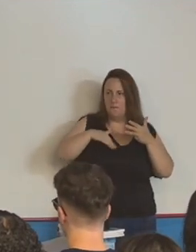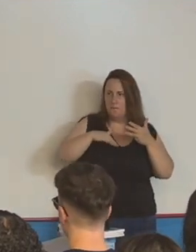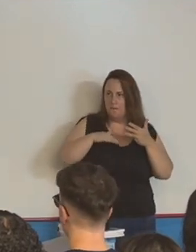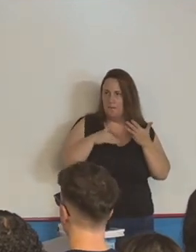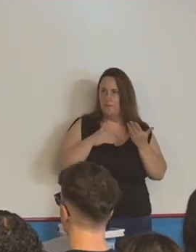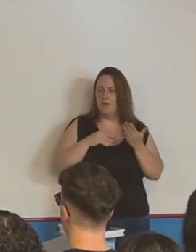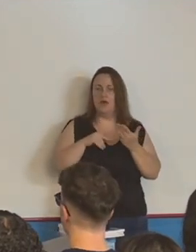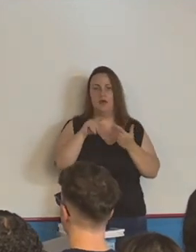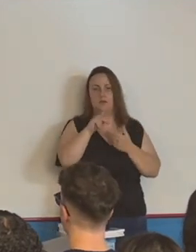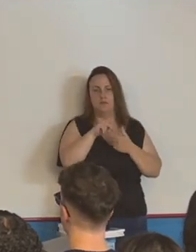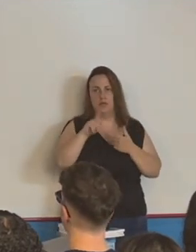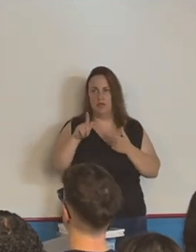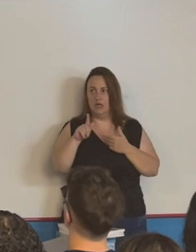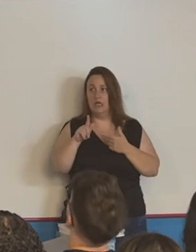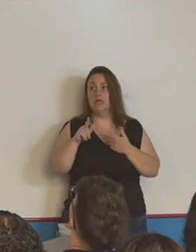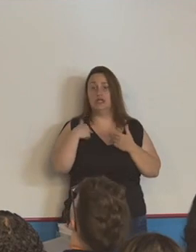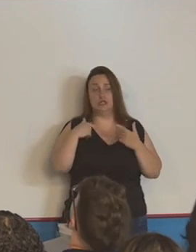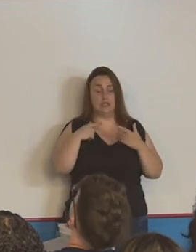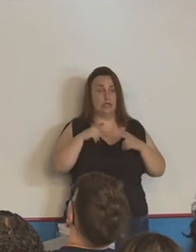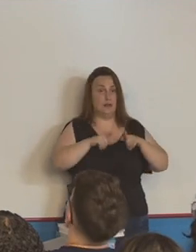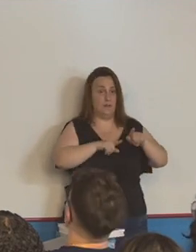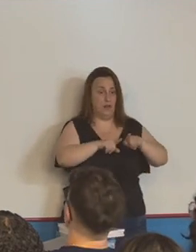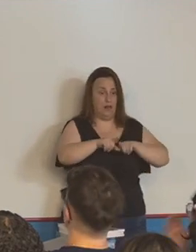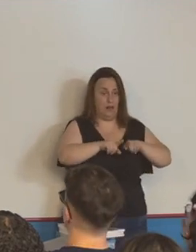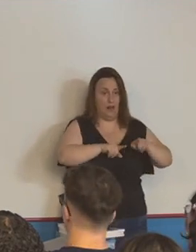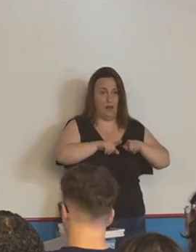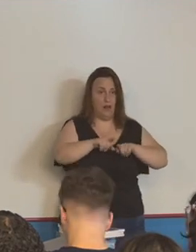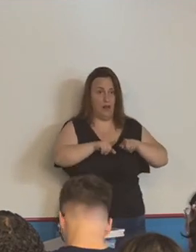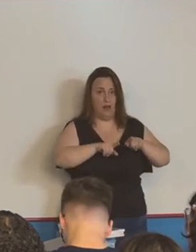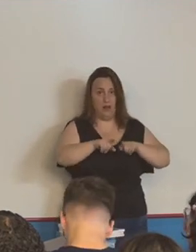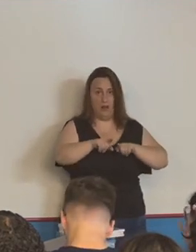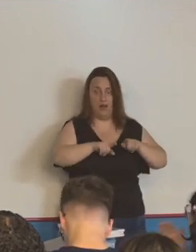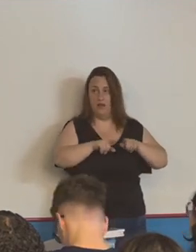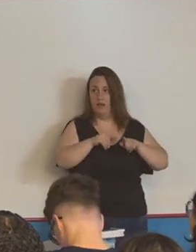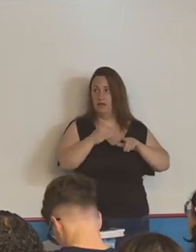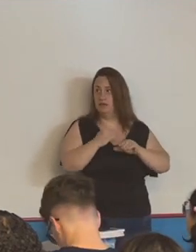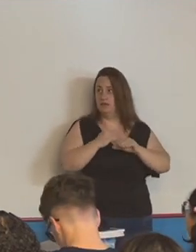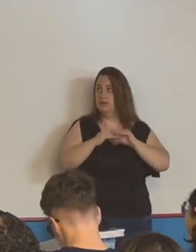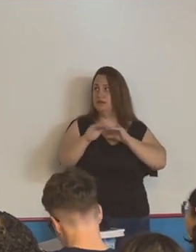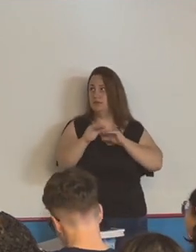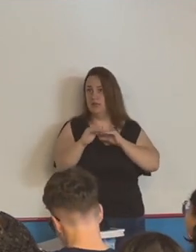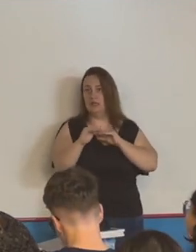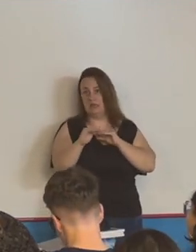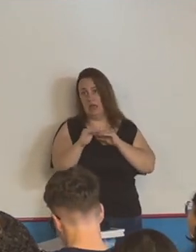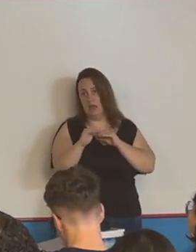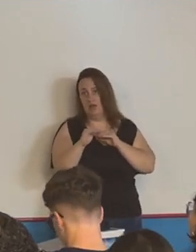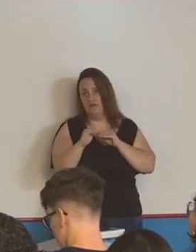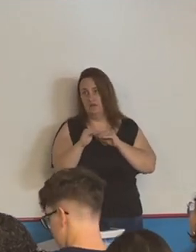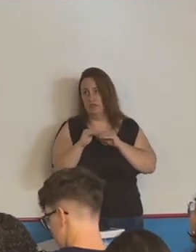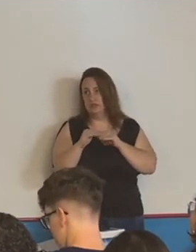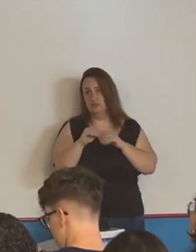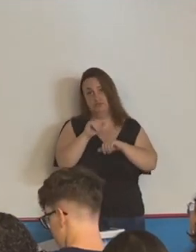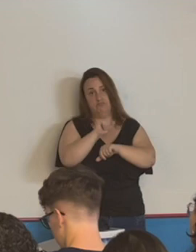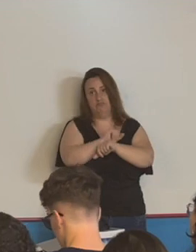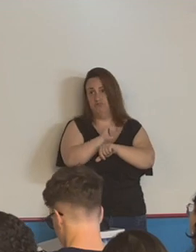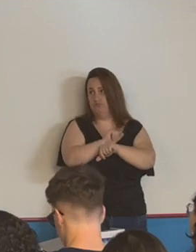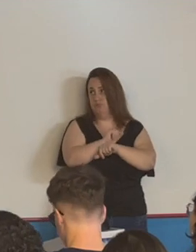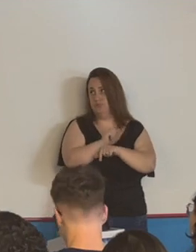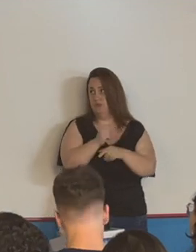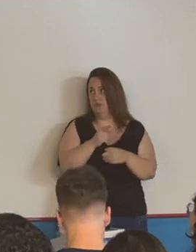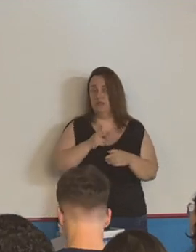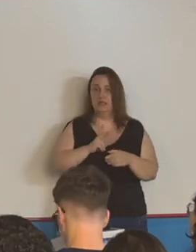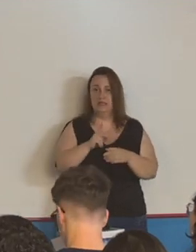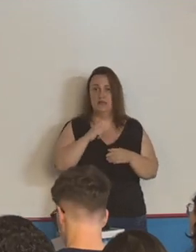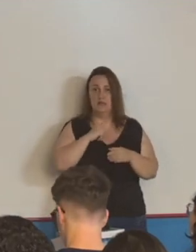bem concorrida, assim, para artistas iniciantes, sabe? Então você mandava seus trabalhos e aí sempre tinha uma